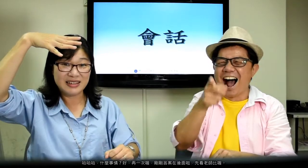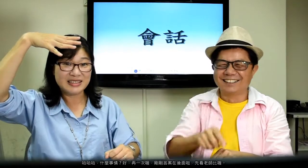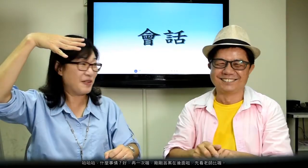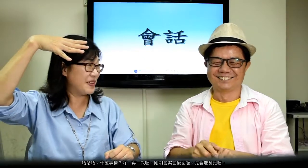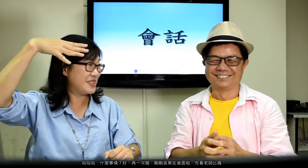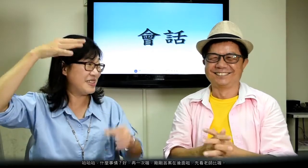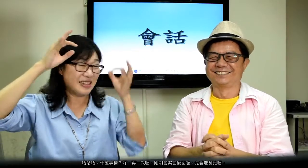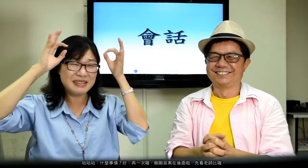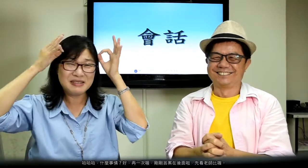哈哈哈，什么事情？